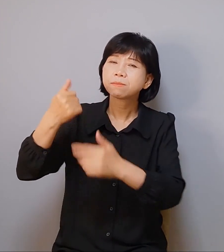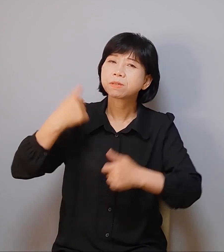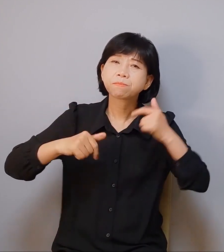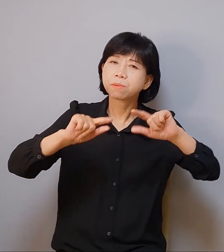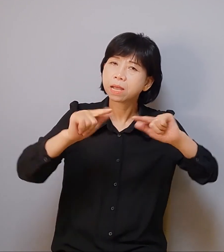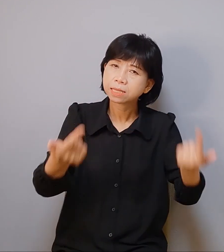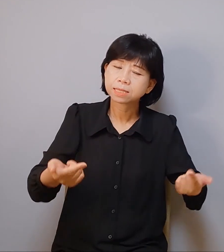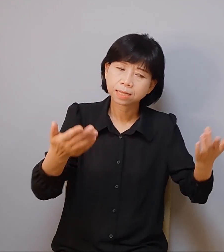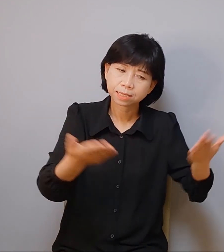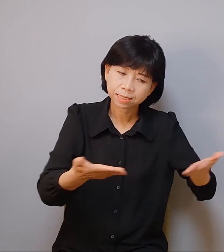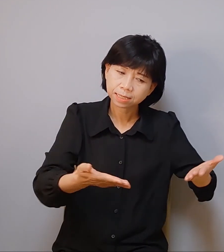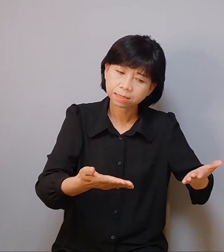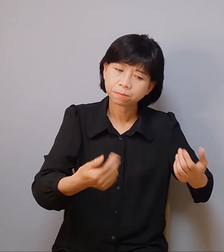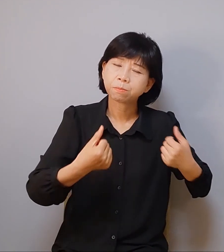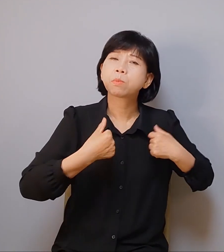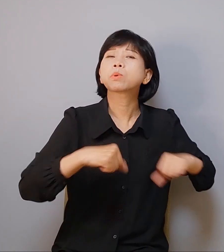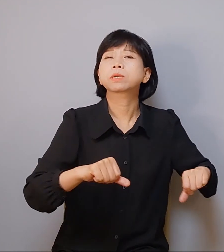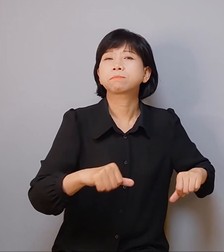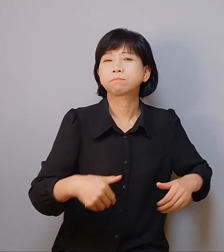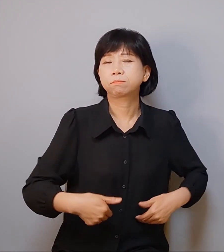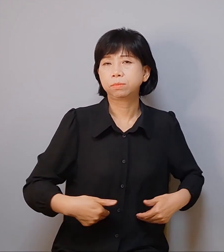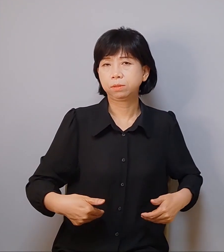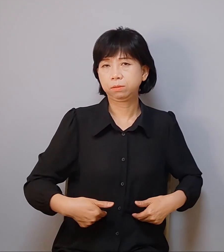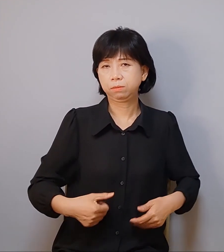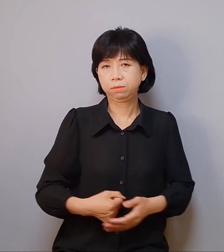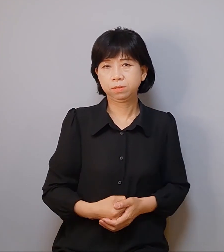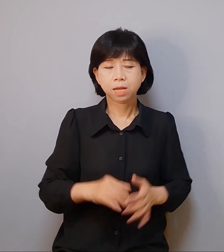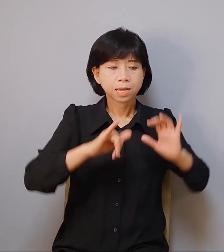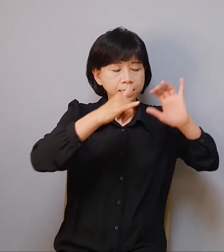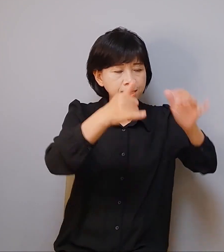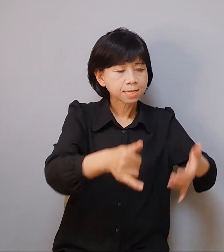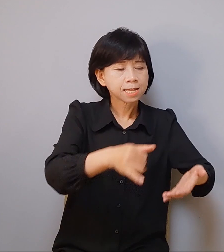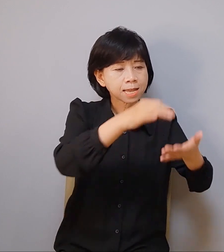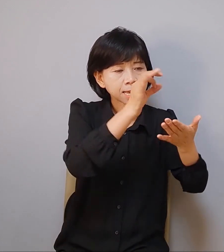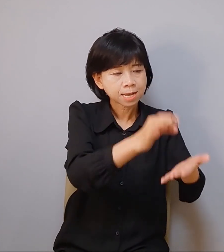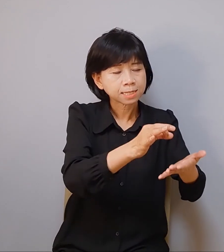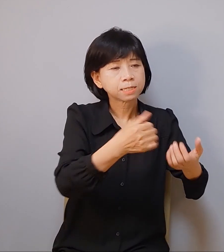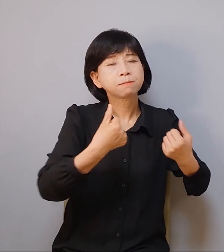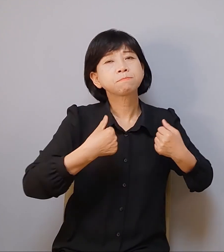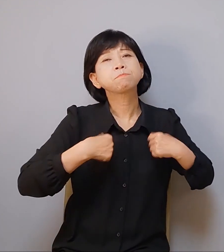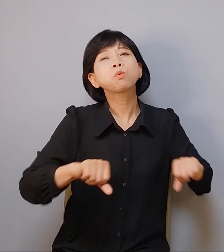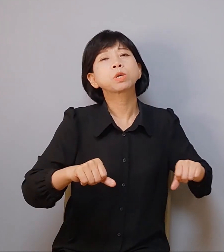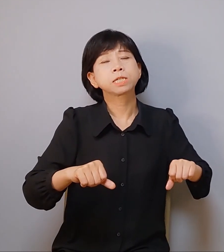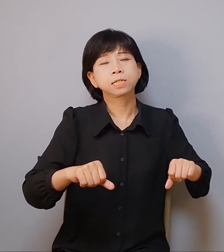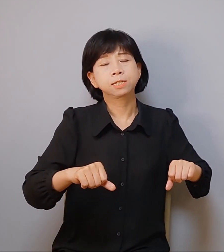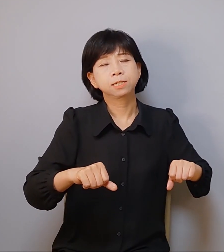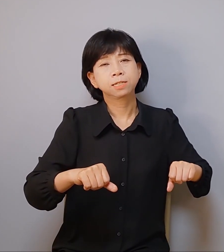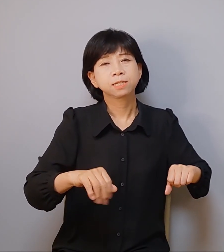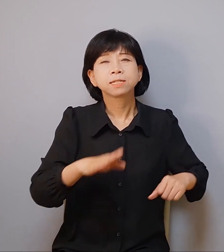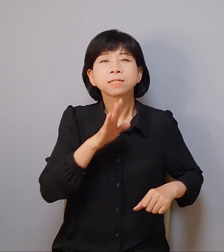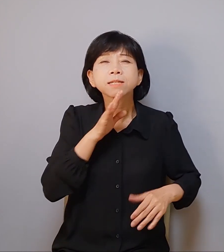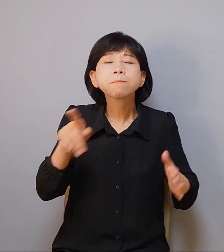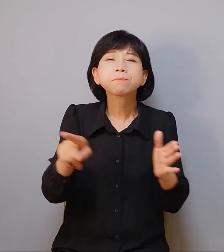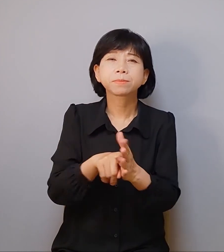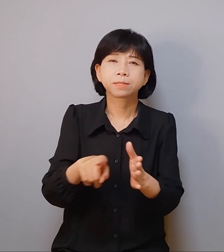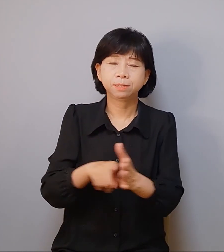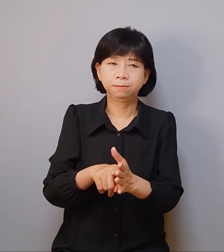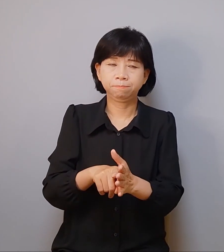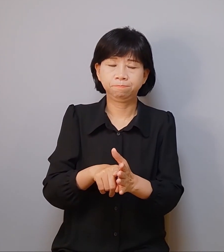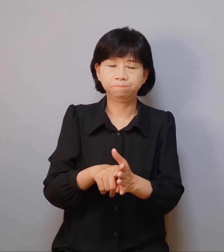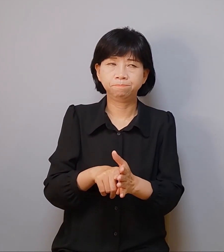가치를 포기하는 거죠. 여러분, 이게 큰 복이라는 거예요. 이게 믿음이라는 거죠. 당당하게 내려놓는